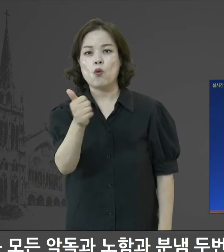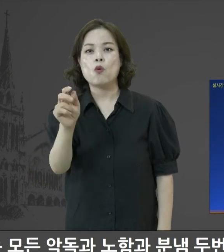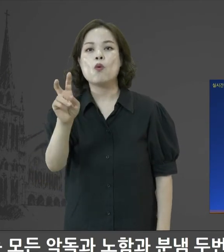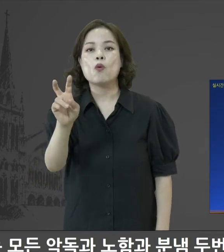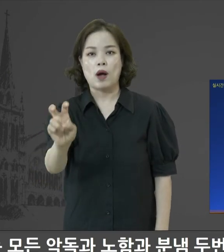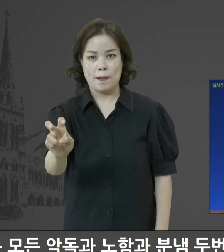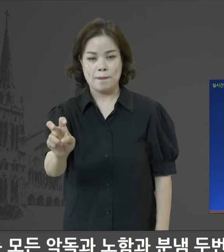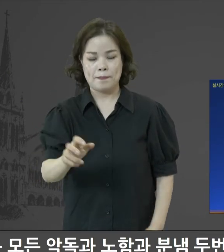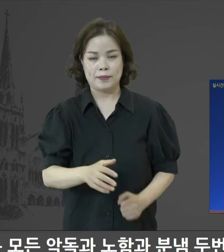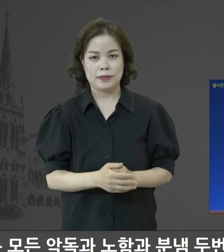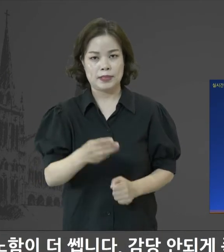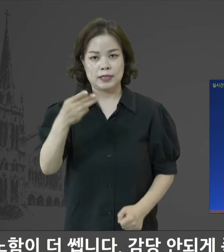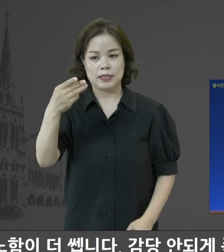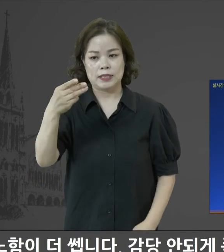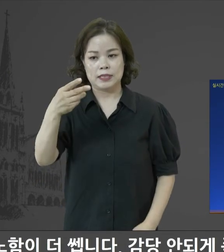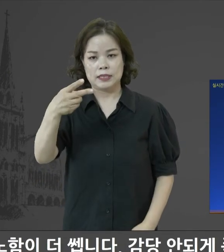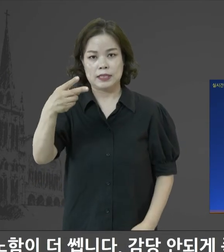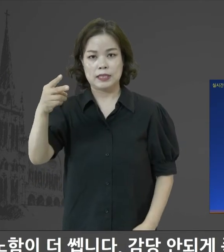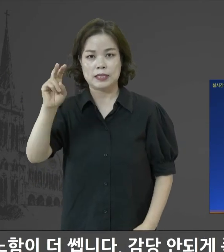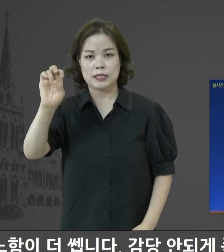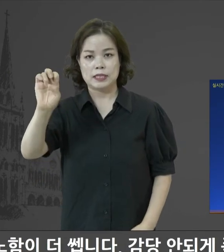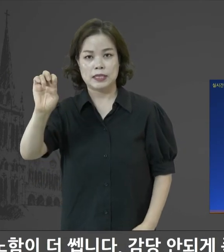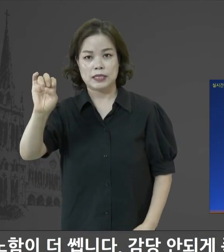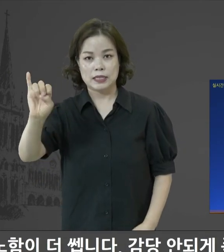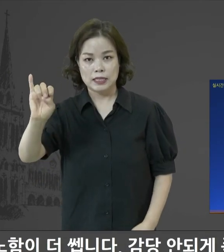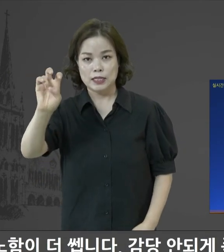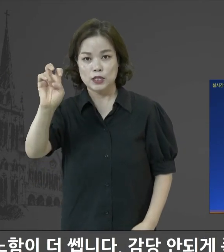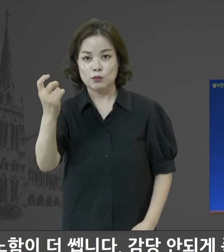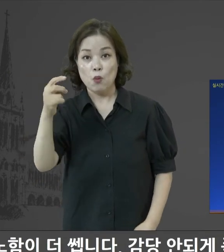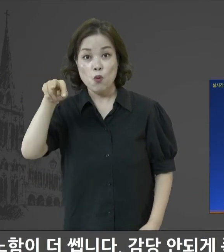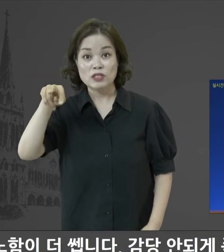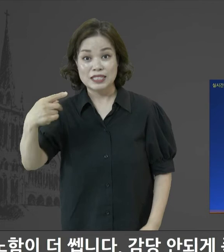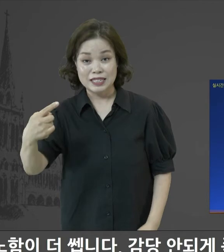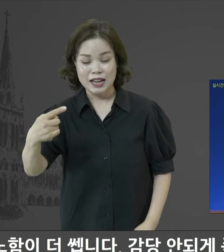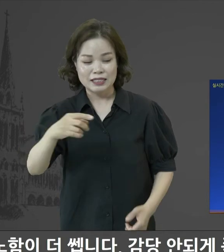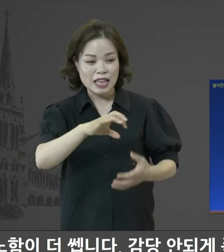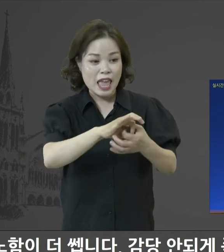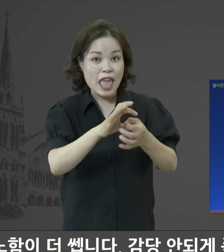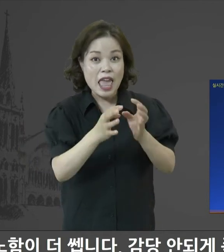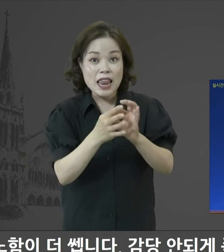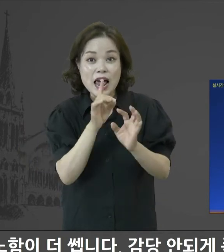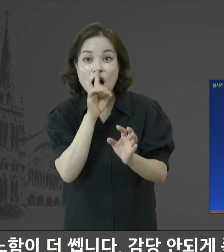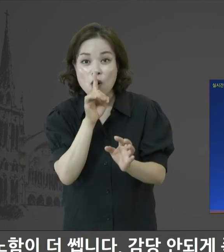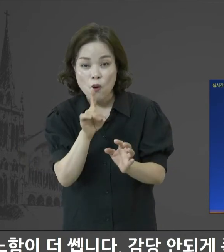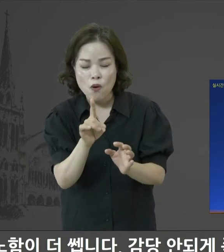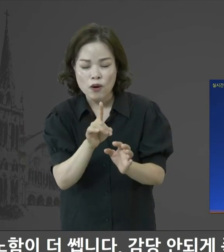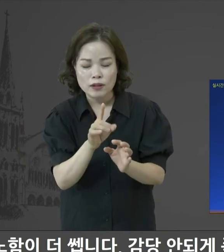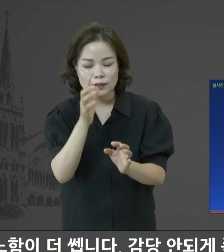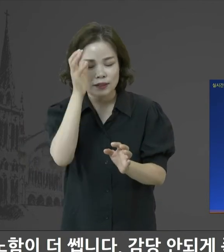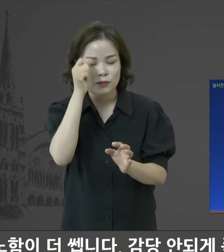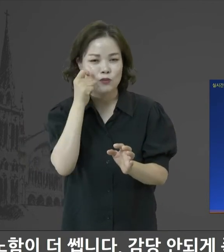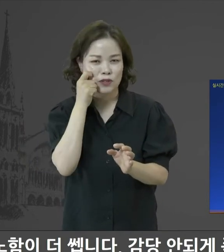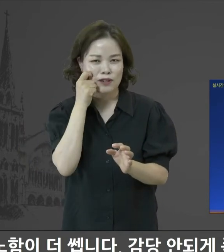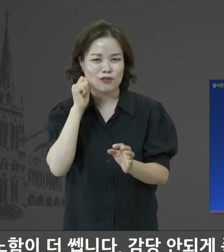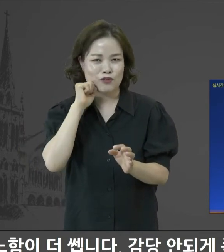이것이 뚜이모스입니다. 여러분, 여러분이 어떻게 헬라어를 한번 듣고 다 기억하시겠어요? 요